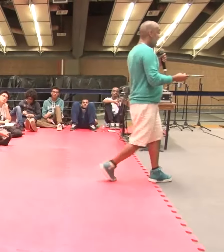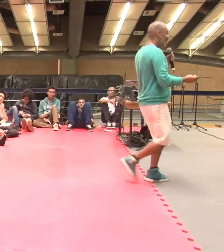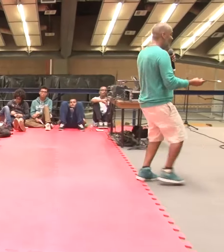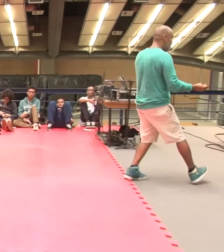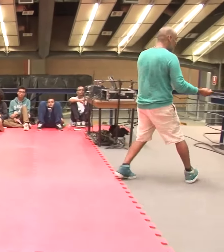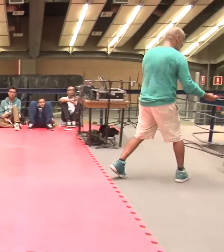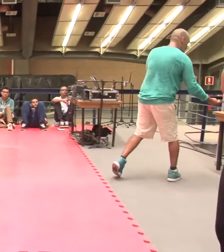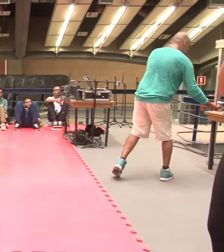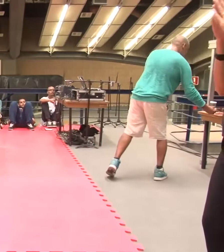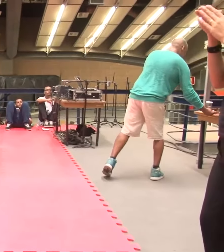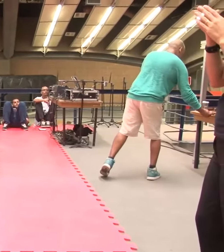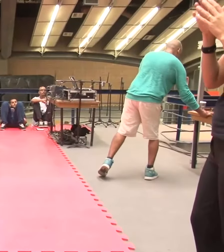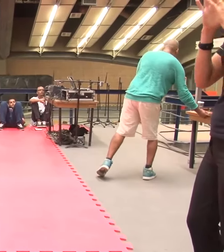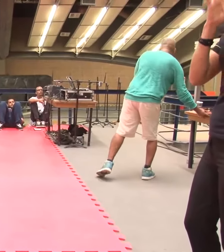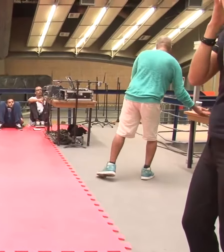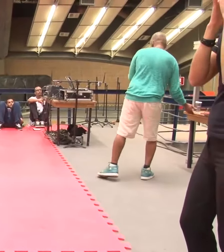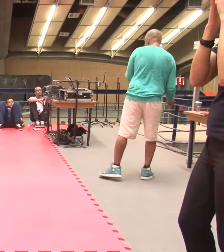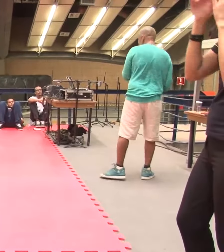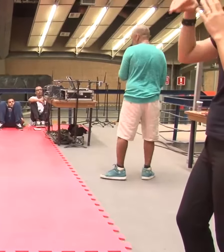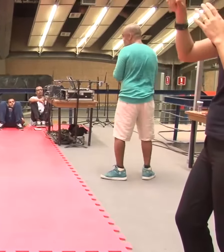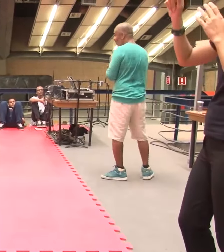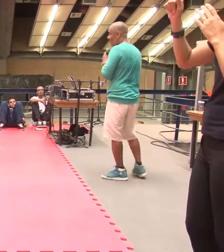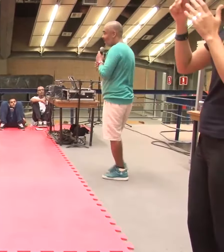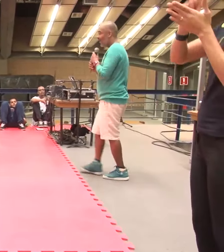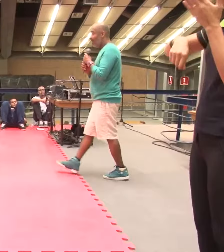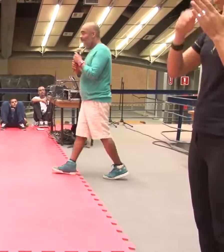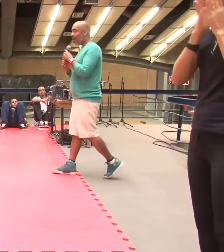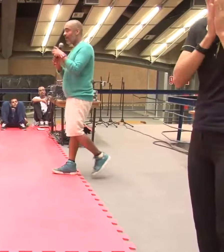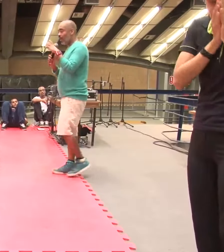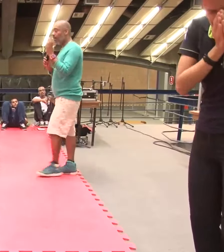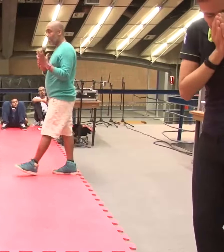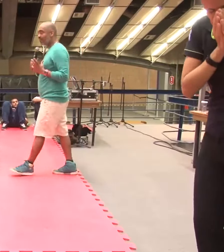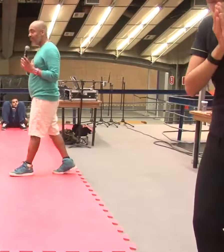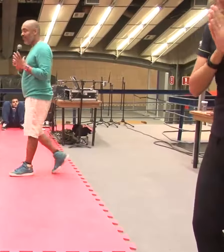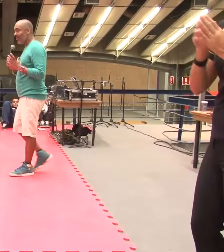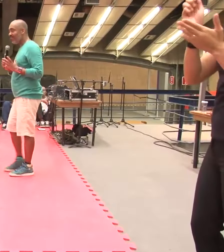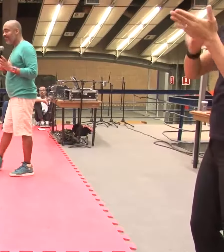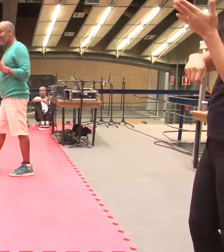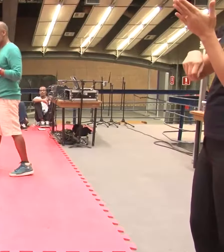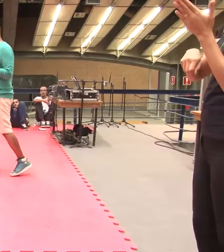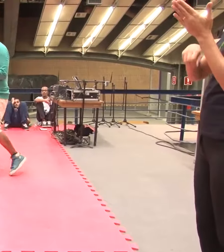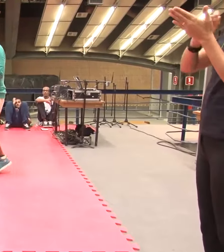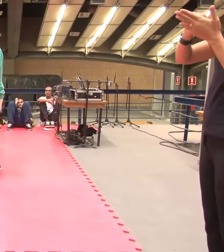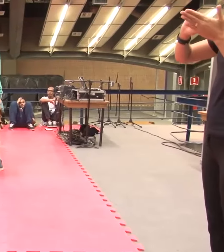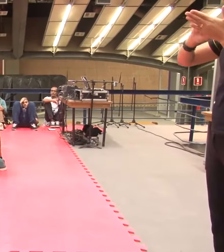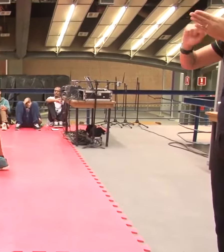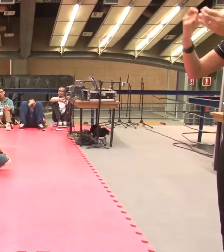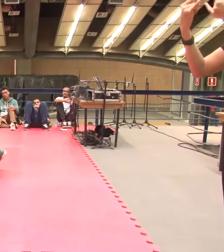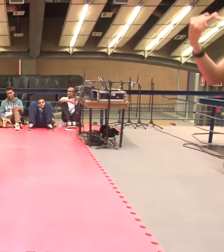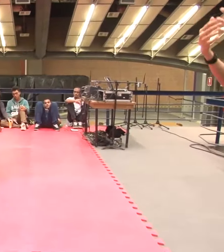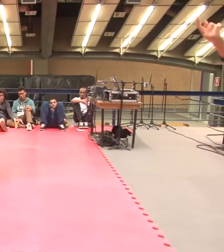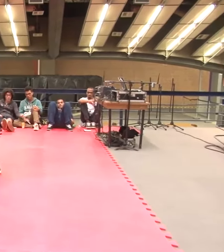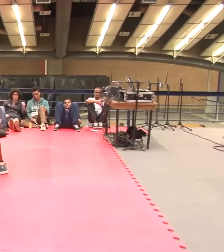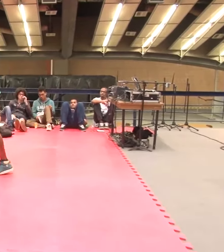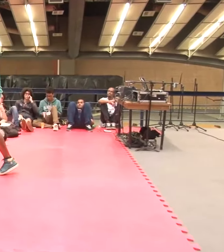O narrador vai espertamente nos conduzindo para uma enorme metáfora. A gente